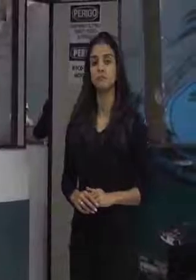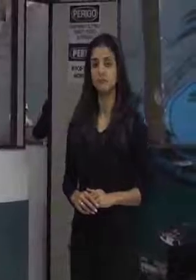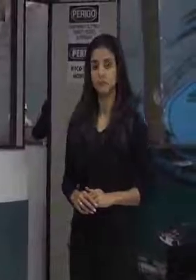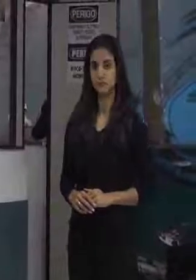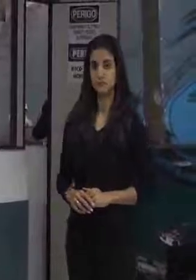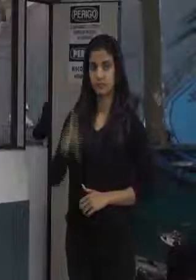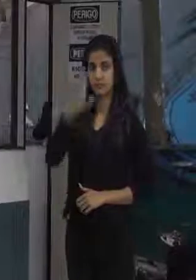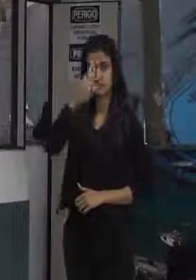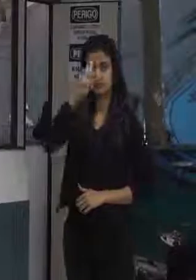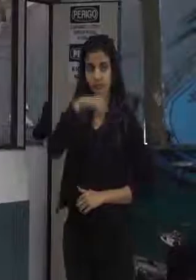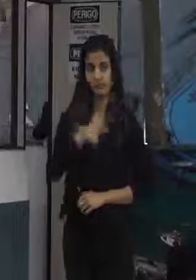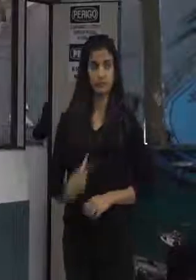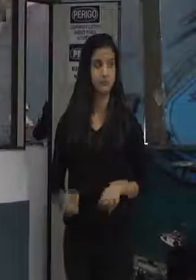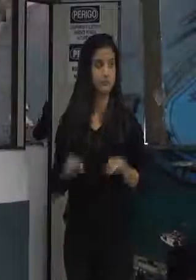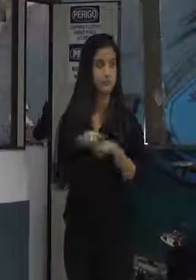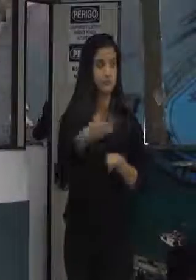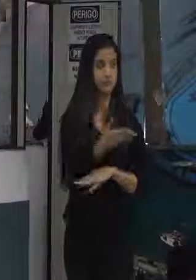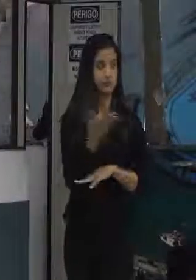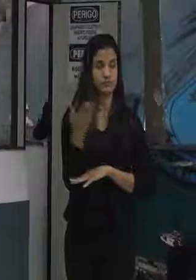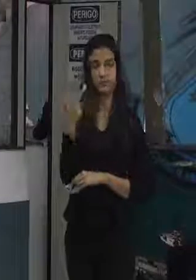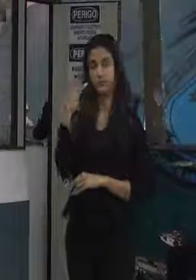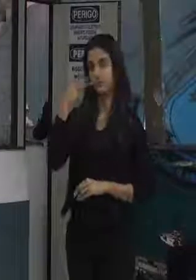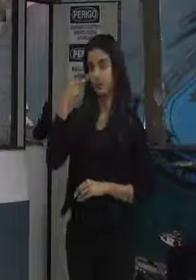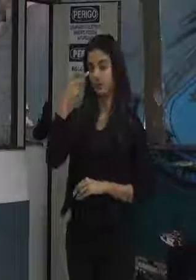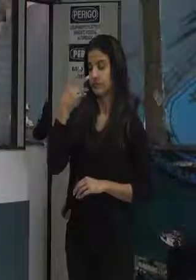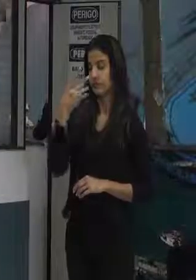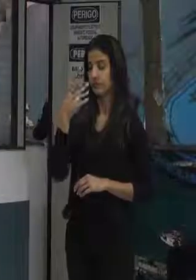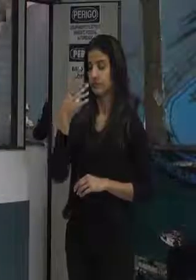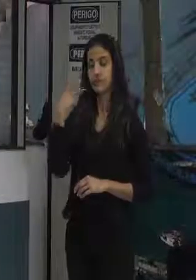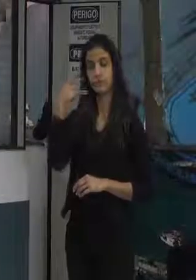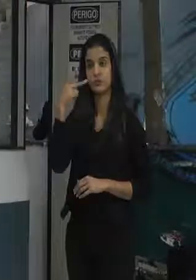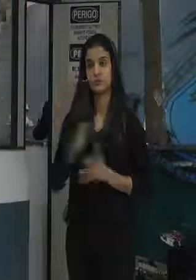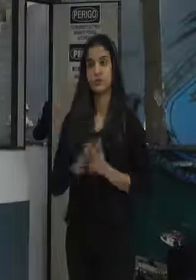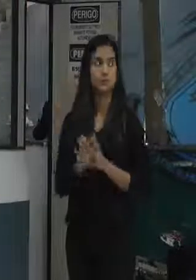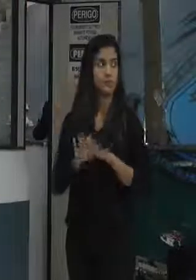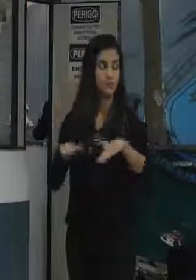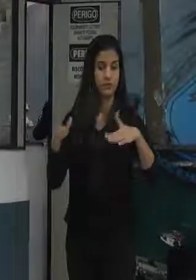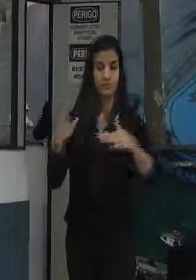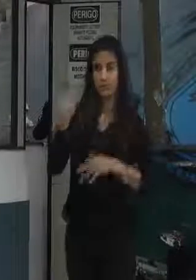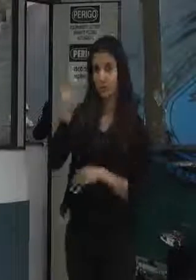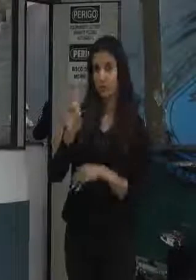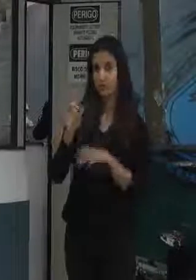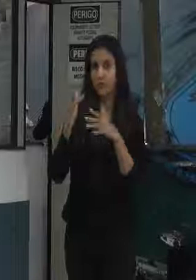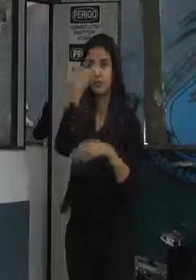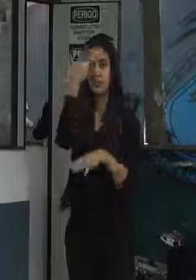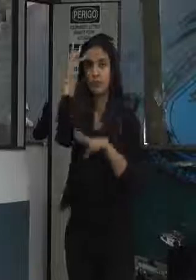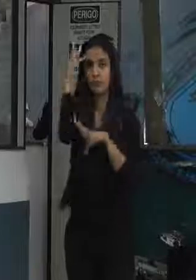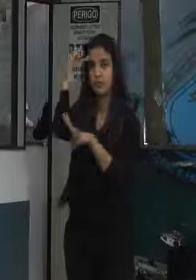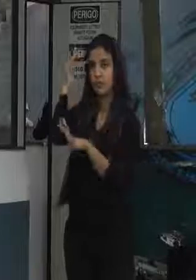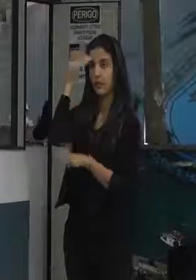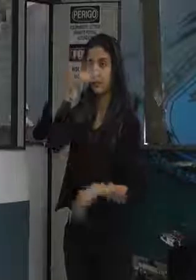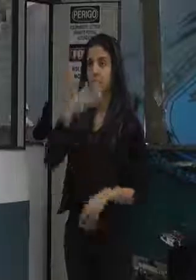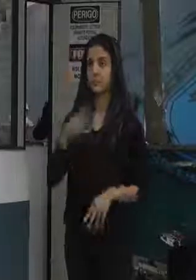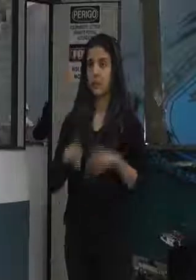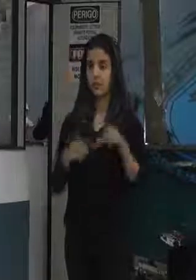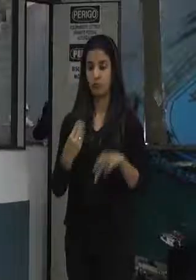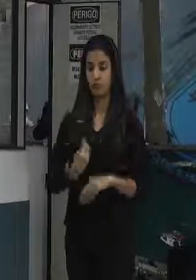Senhor presidente, senhores vereadores, mesa, imprensa, parcela da comunidade, boa